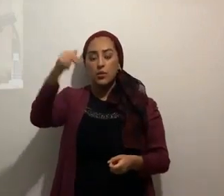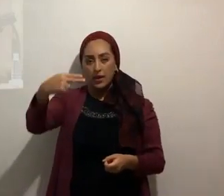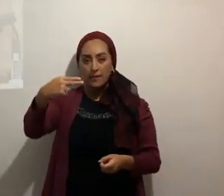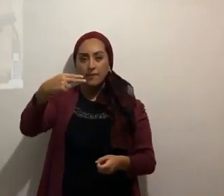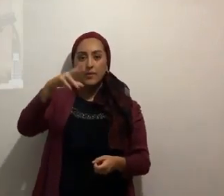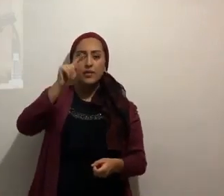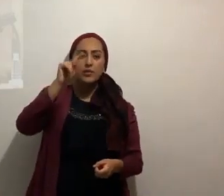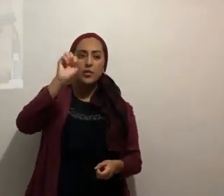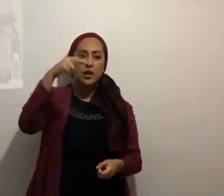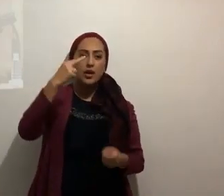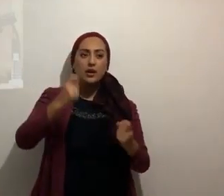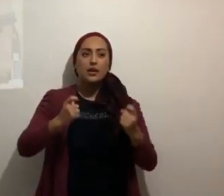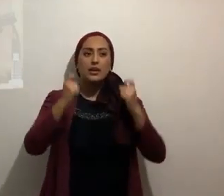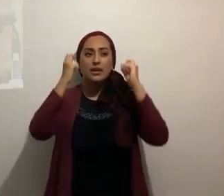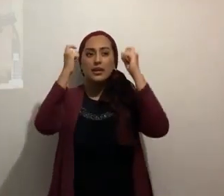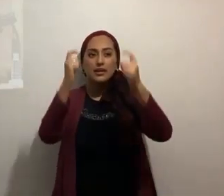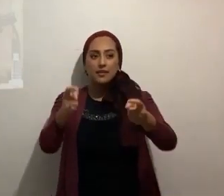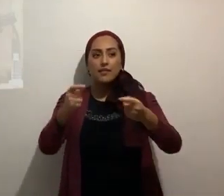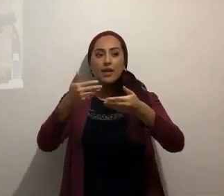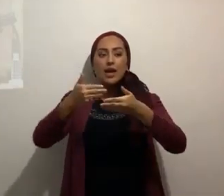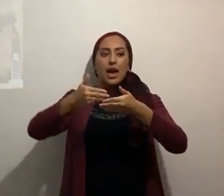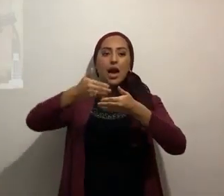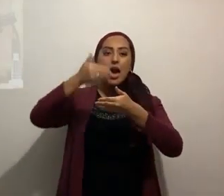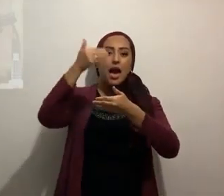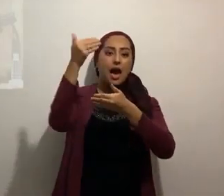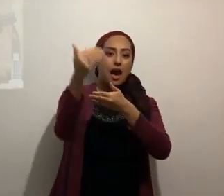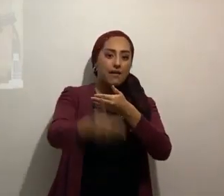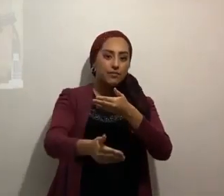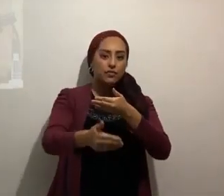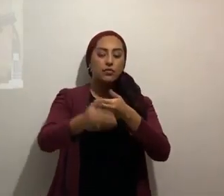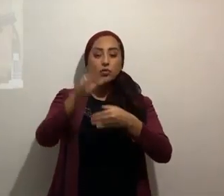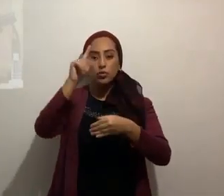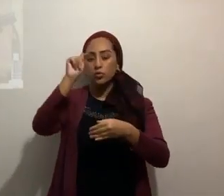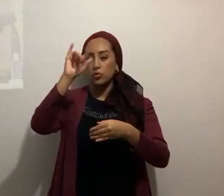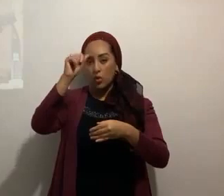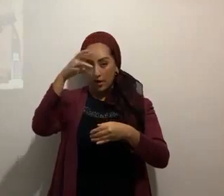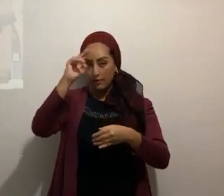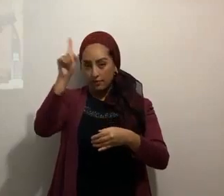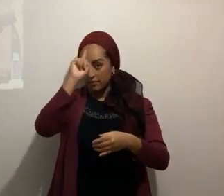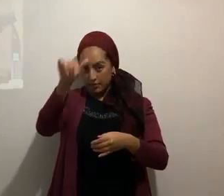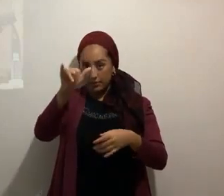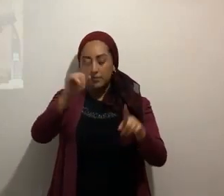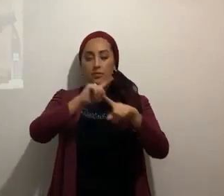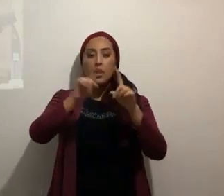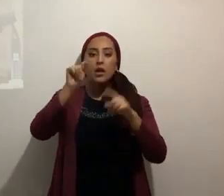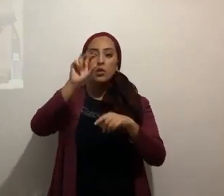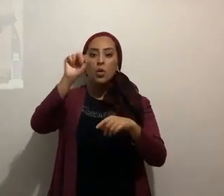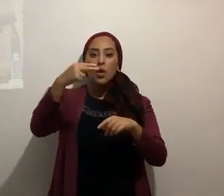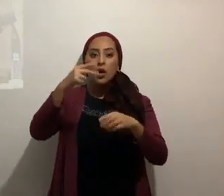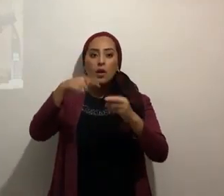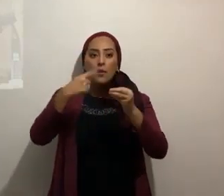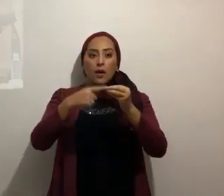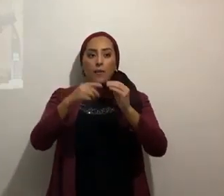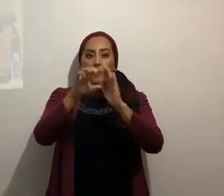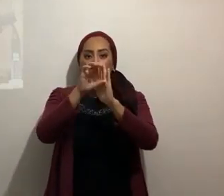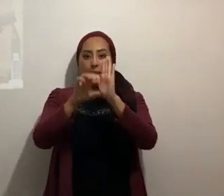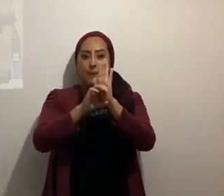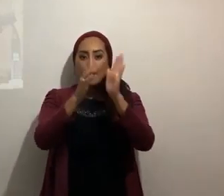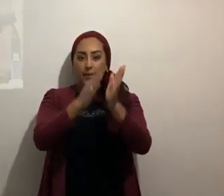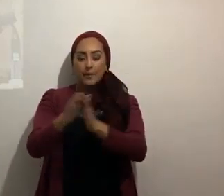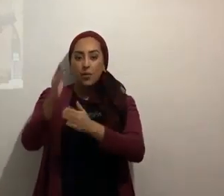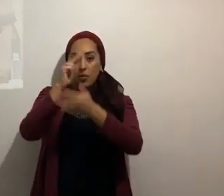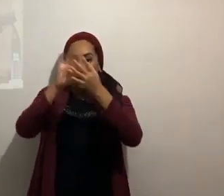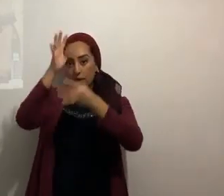se dio después, o sea, la Torah es eterna, Pero la Torá, en cuanto a los mandamientos